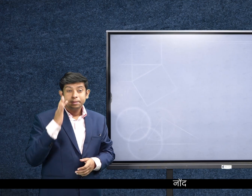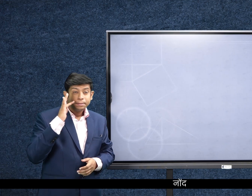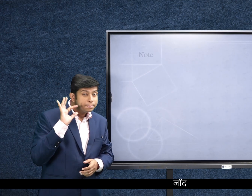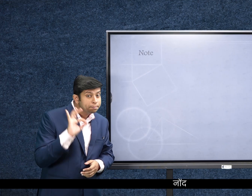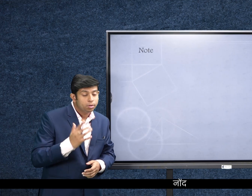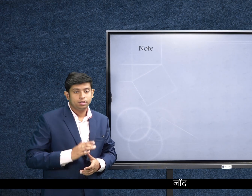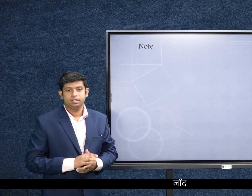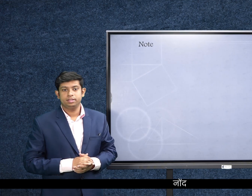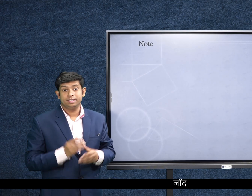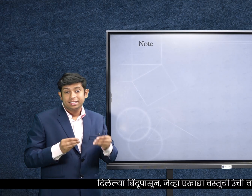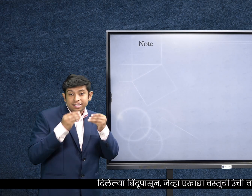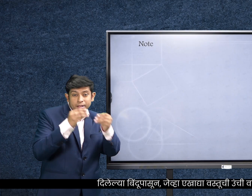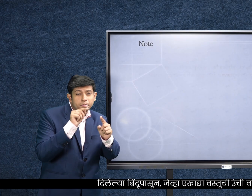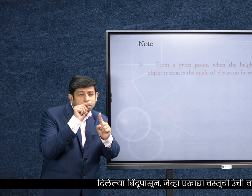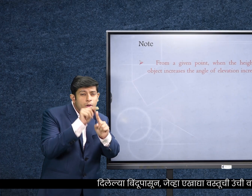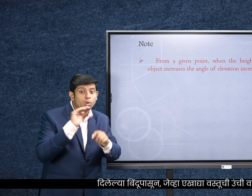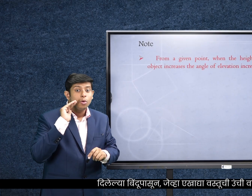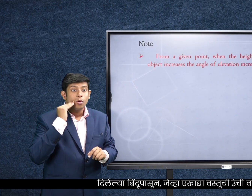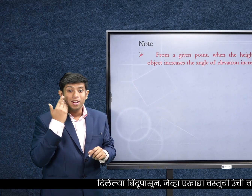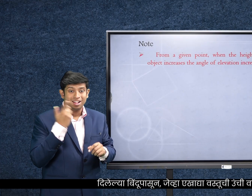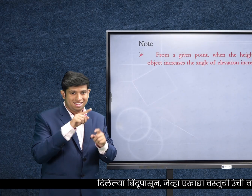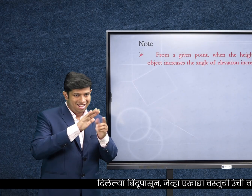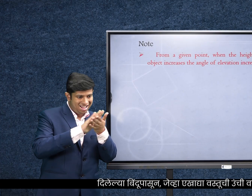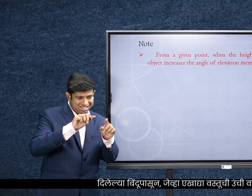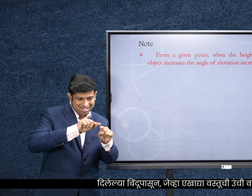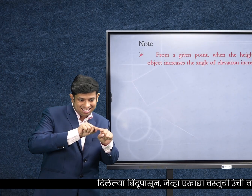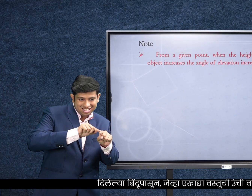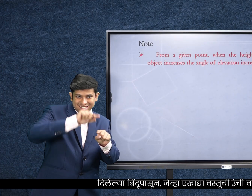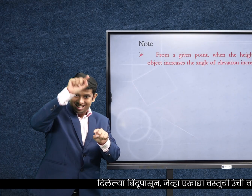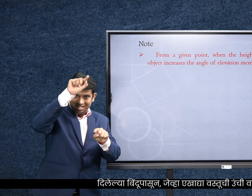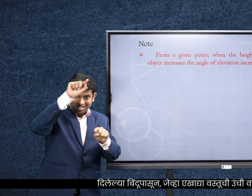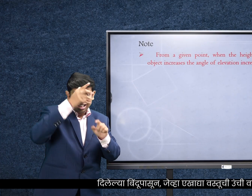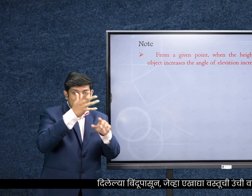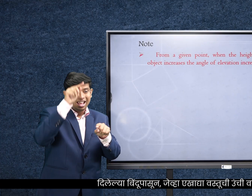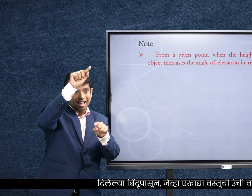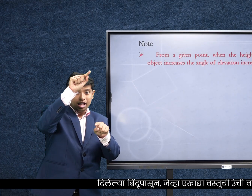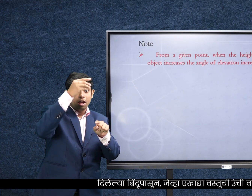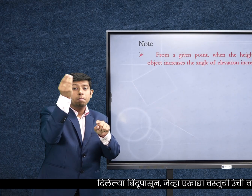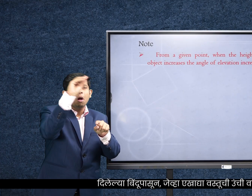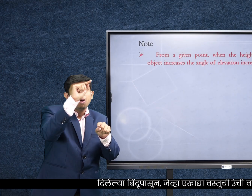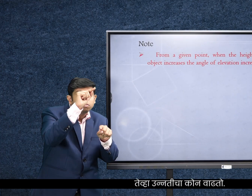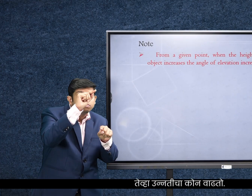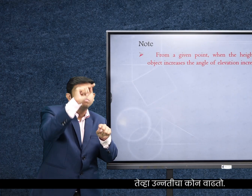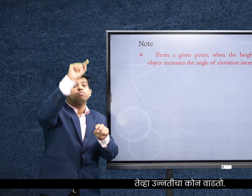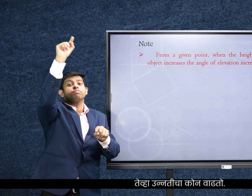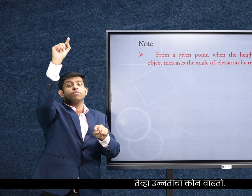नोंद. दिलेल्या बिंदूपासून जेव्हा एखाद्या वस्तूची उंची वाढते तेव्हा